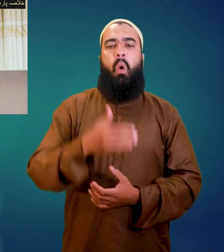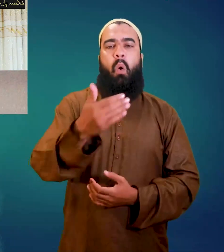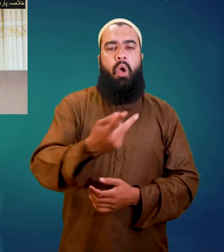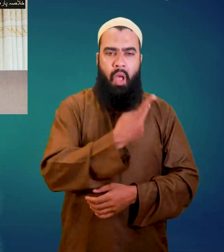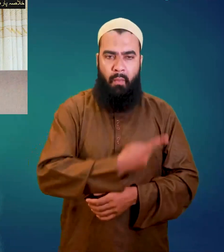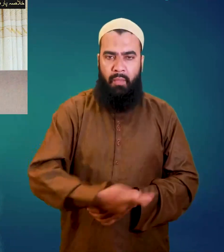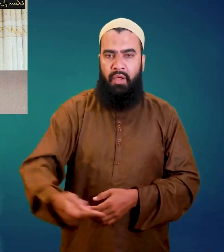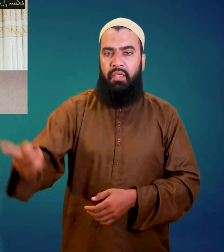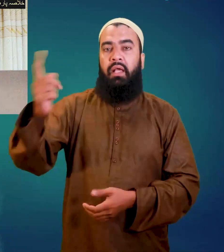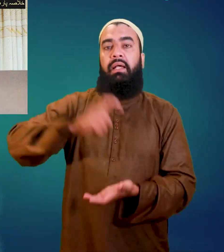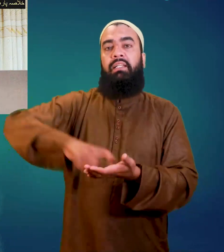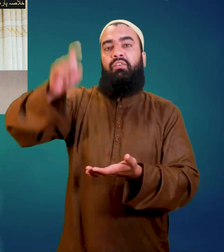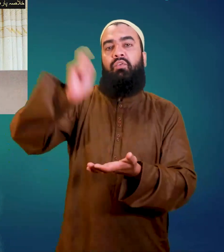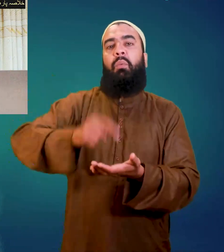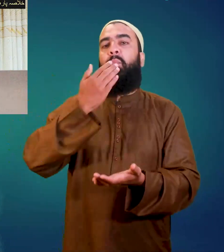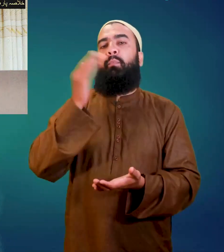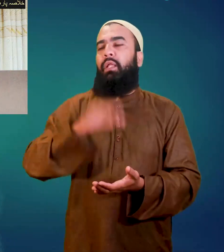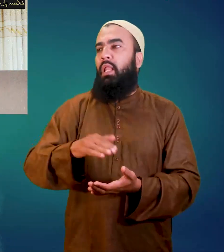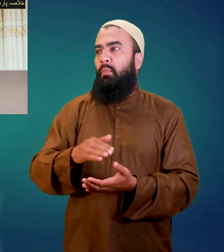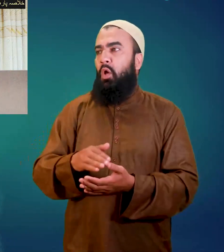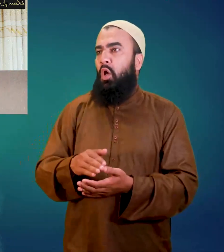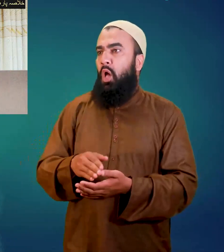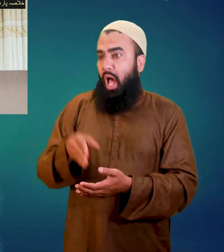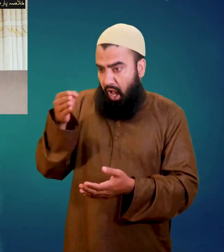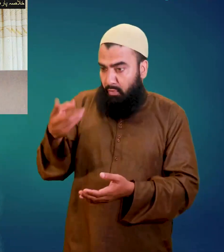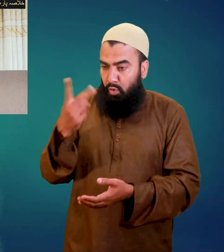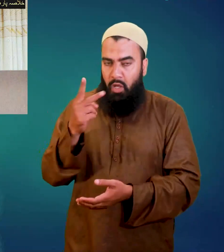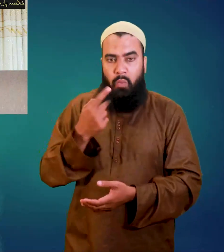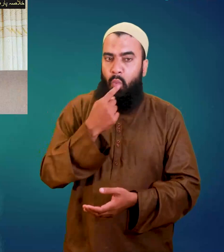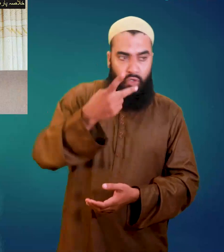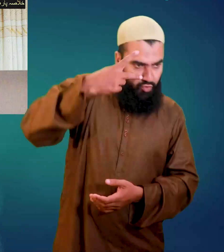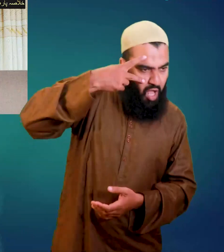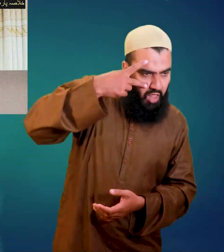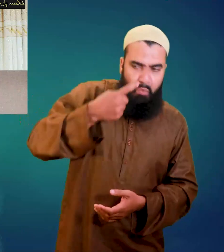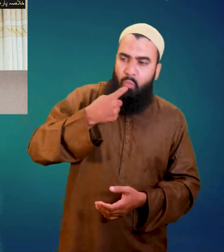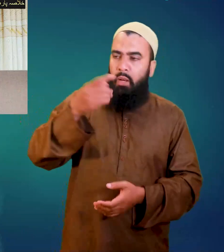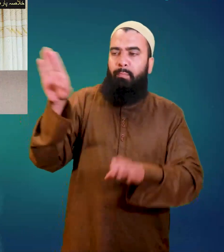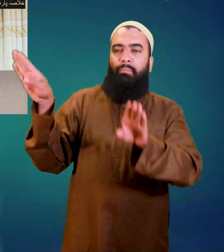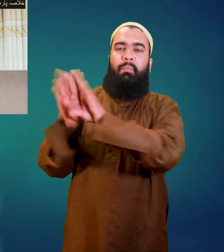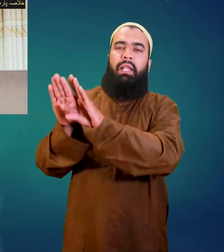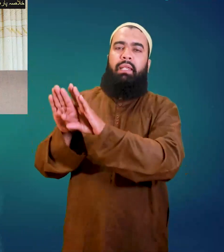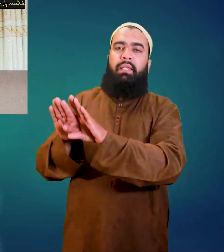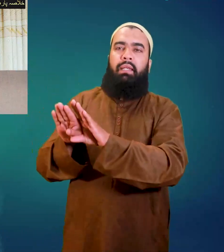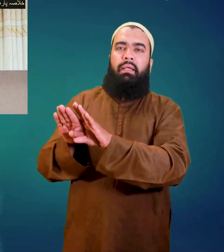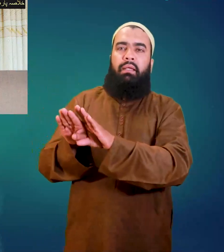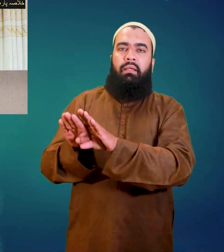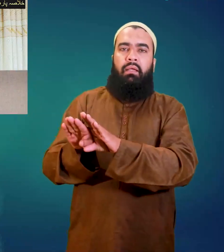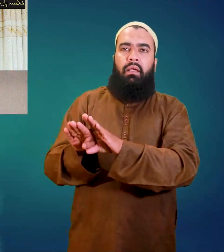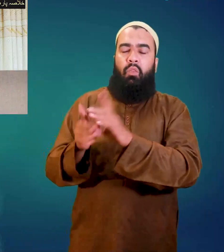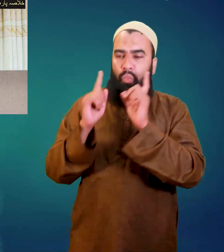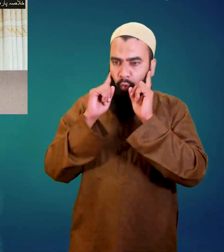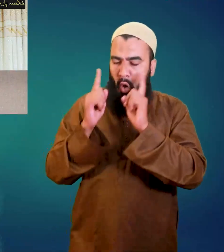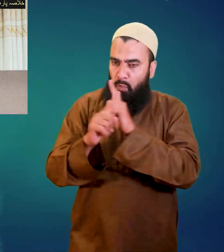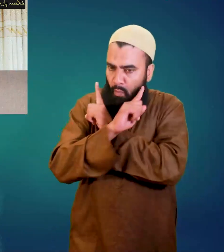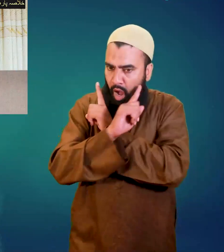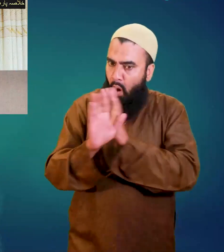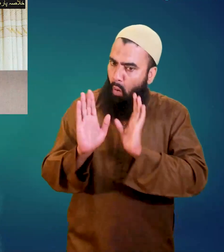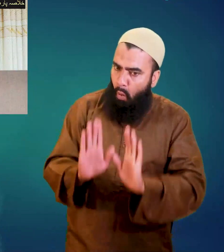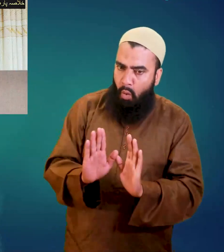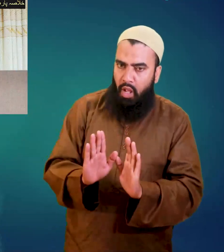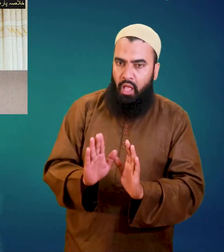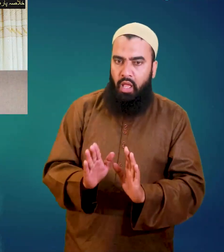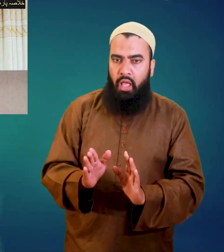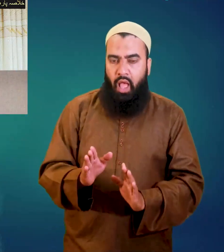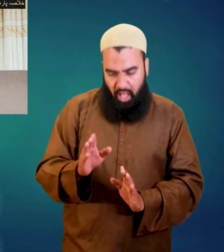تو پھر ان کی گواہی قبول ہو سکتی ہے، لیکن امام ابو حنیفہ رحمۃ اللہ علیہ فرماتے ہیں